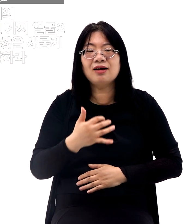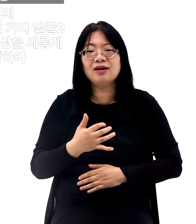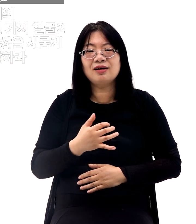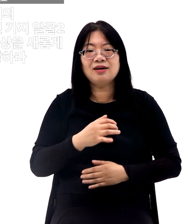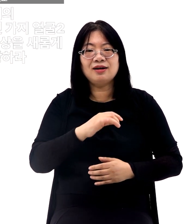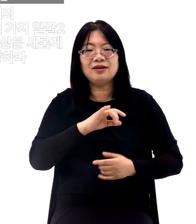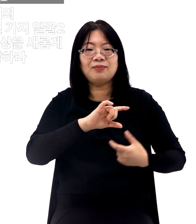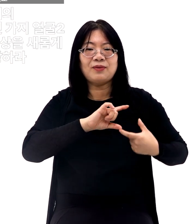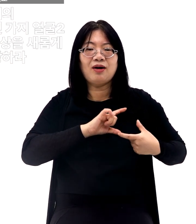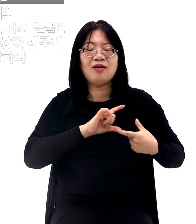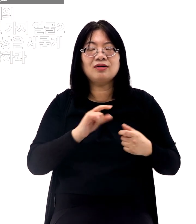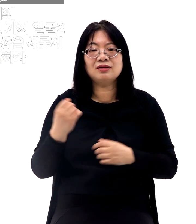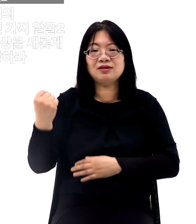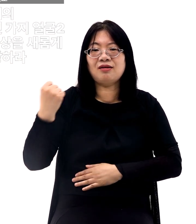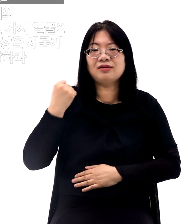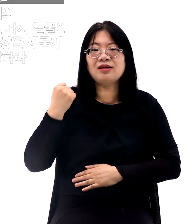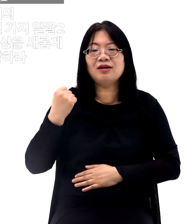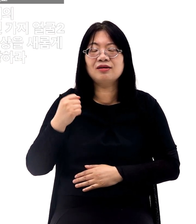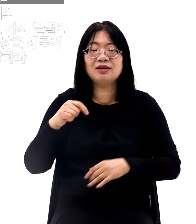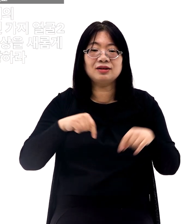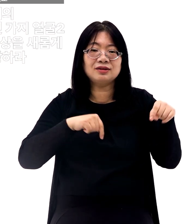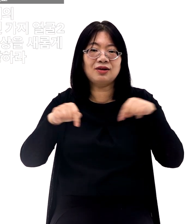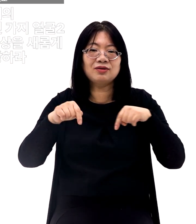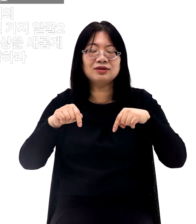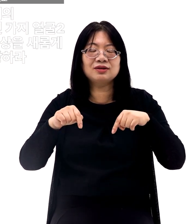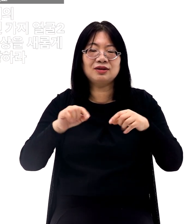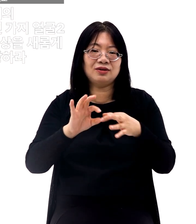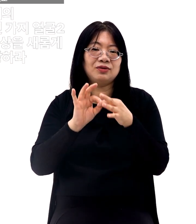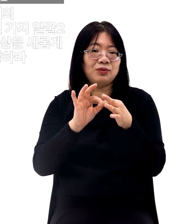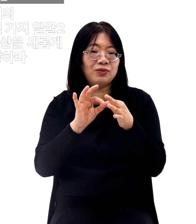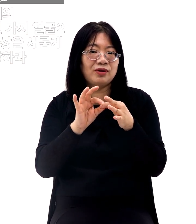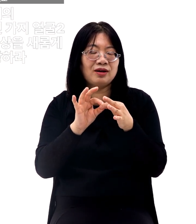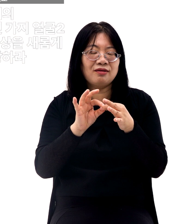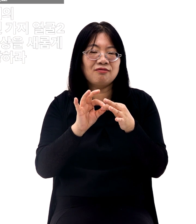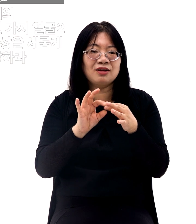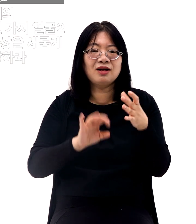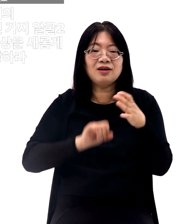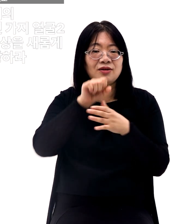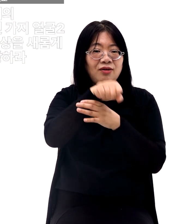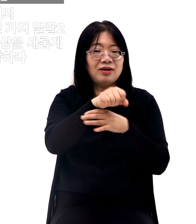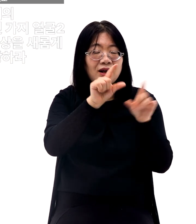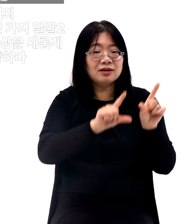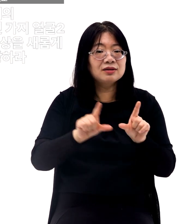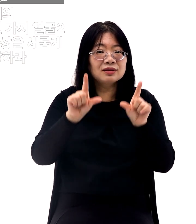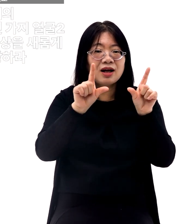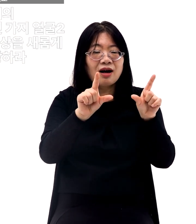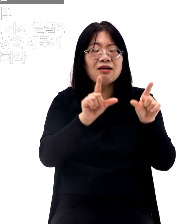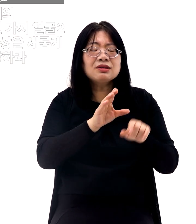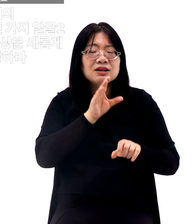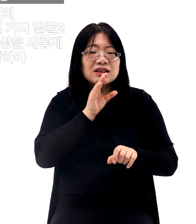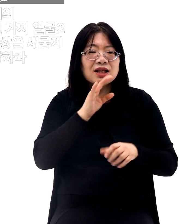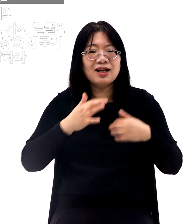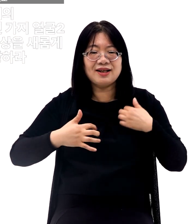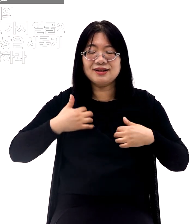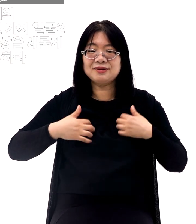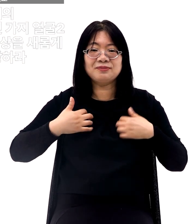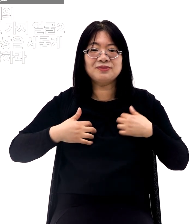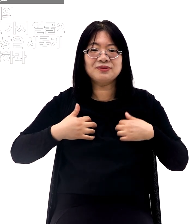명성, 권력, 정치를 통해서는 열매 맺는 삶과 진정한